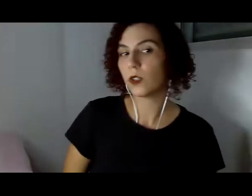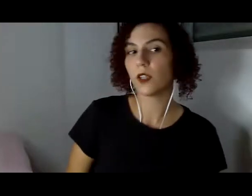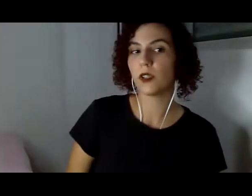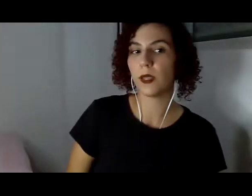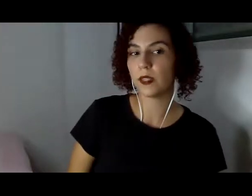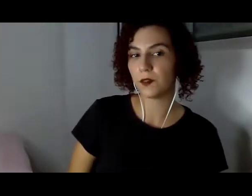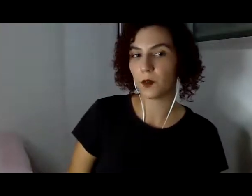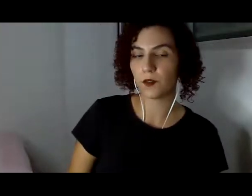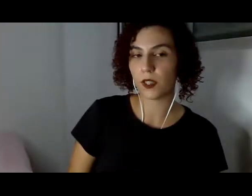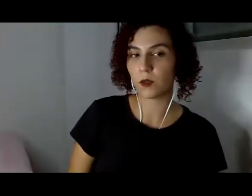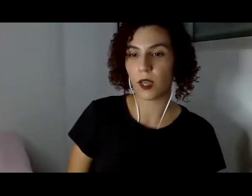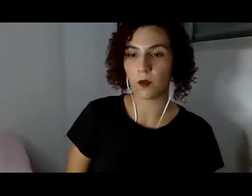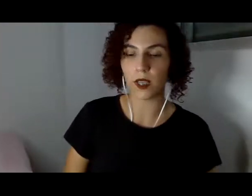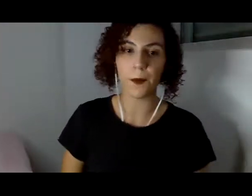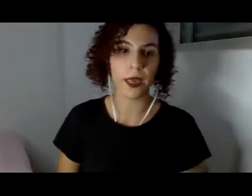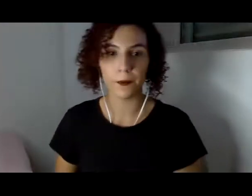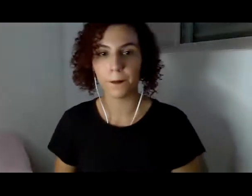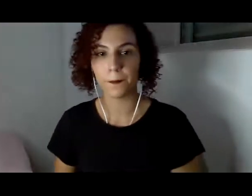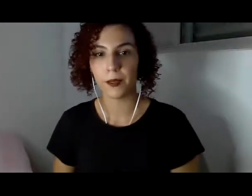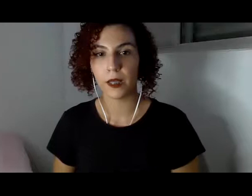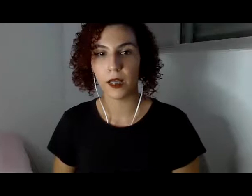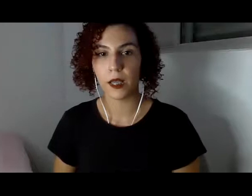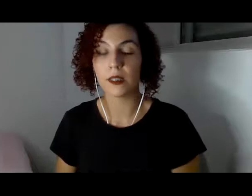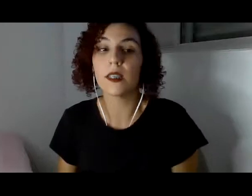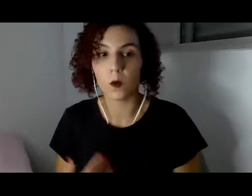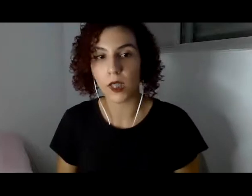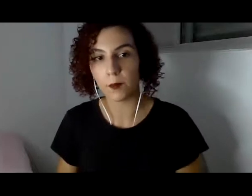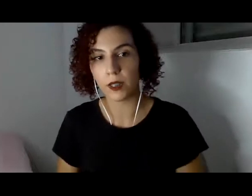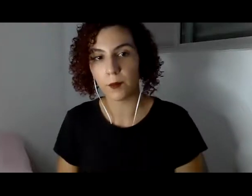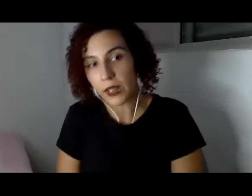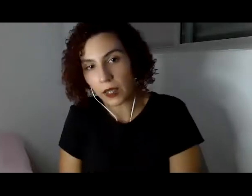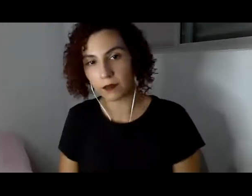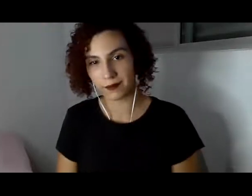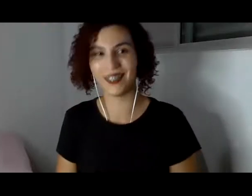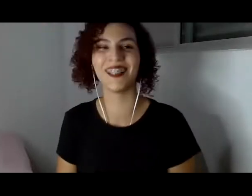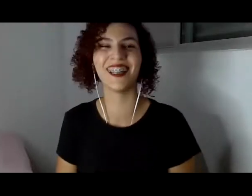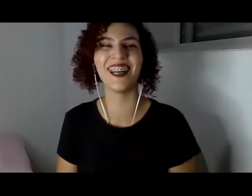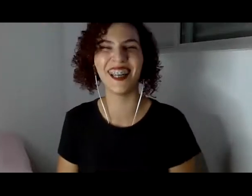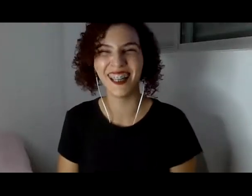Mais algum, gente, específico que vocês gostariam de saber? Assim que eu saiba também, né?